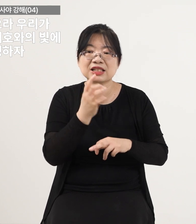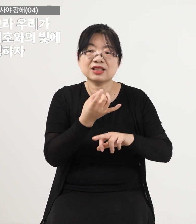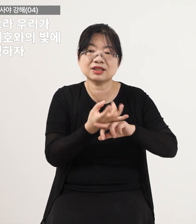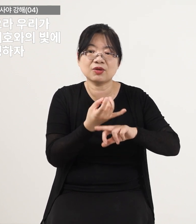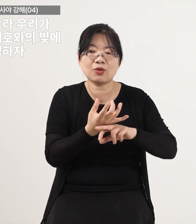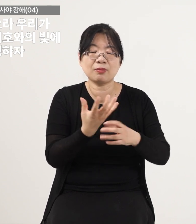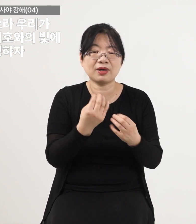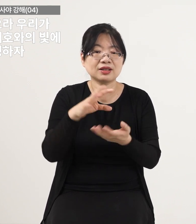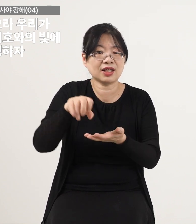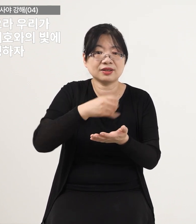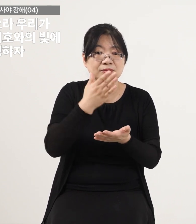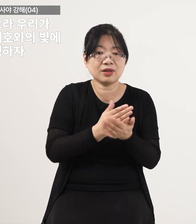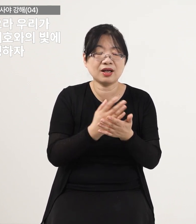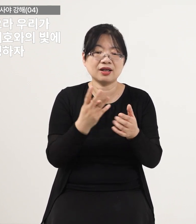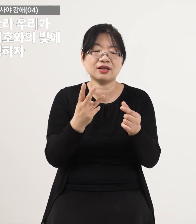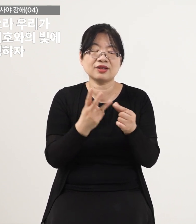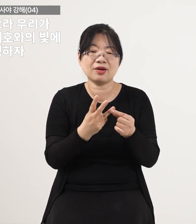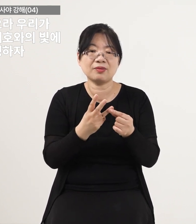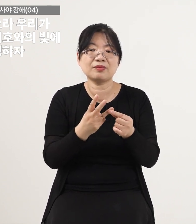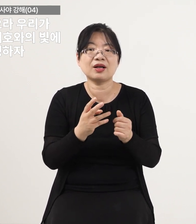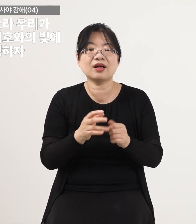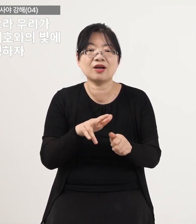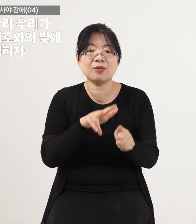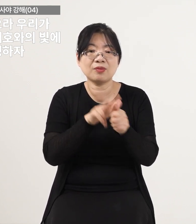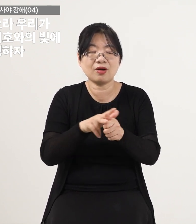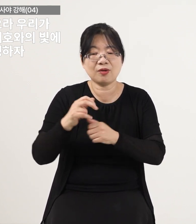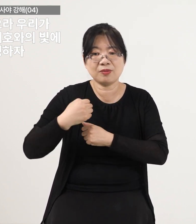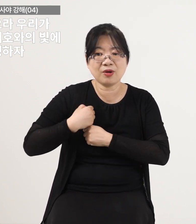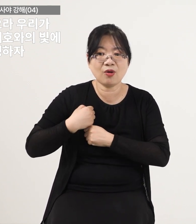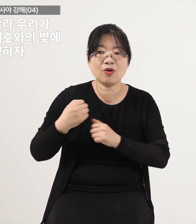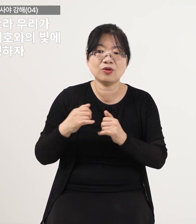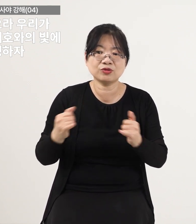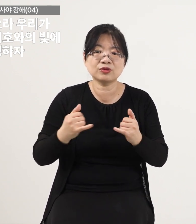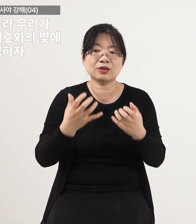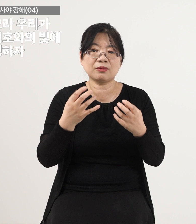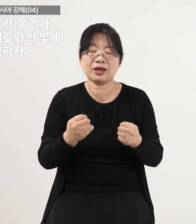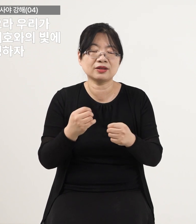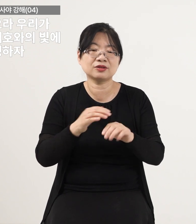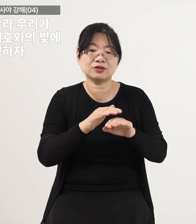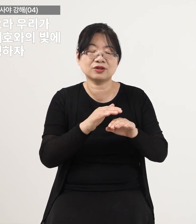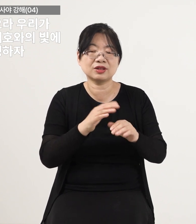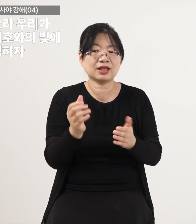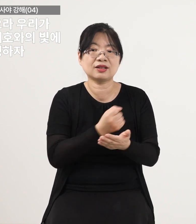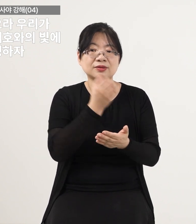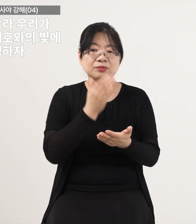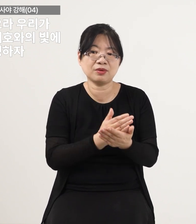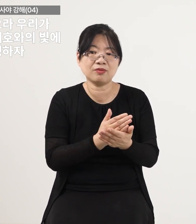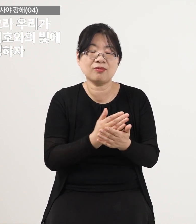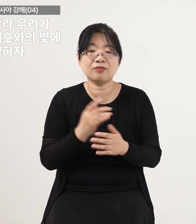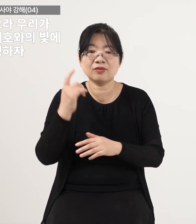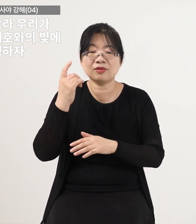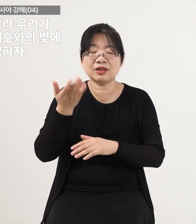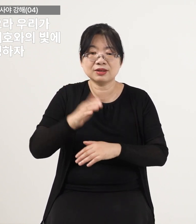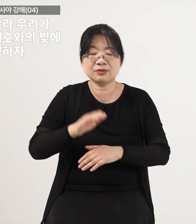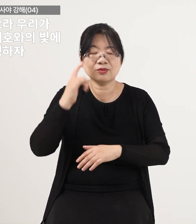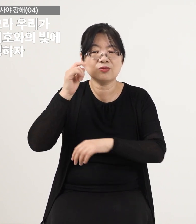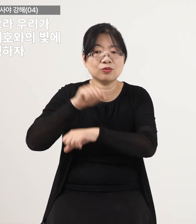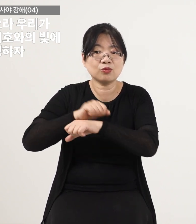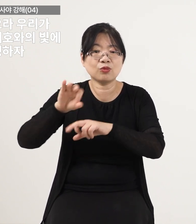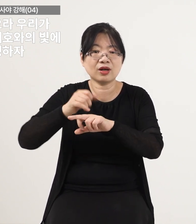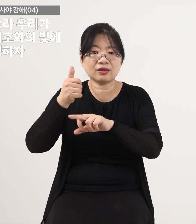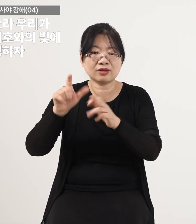것. 세 번째는 병마를 많이 두지 말 것. 이거 솔로몬 때 다 깨집니다.